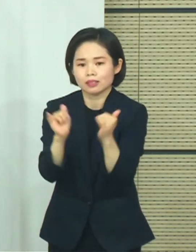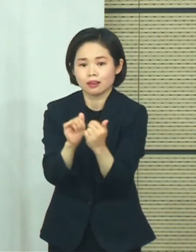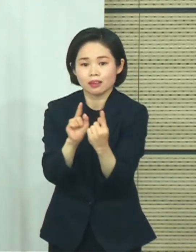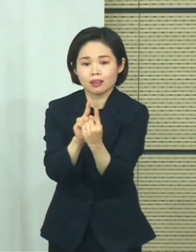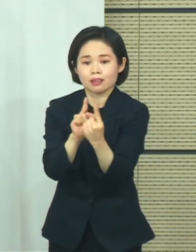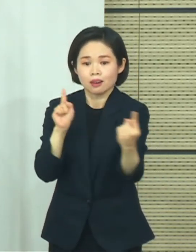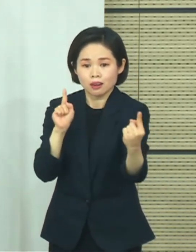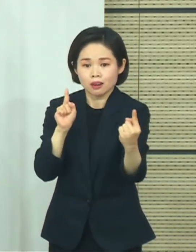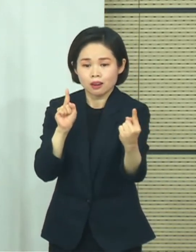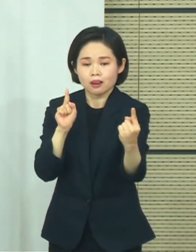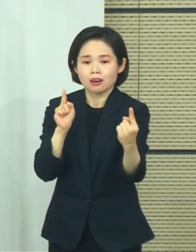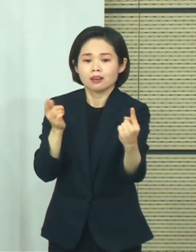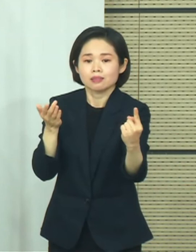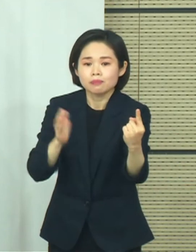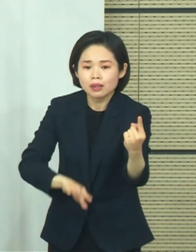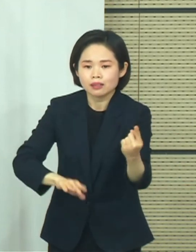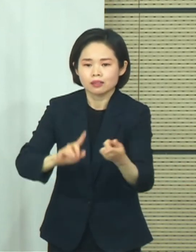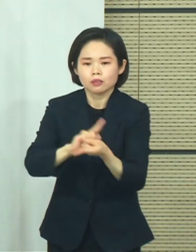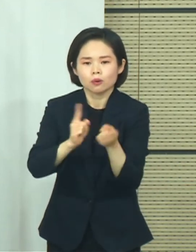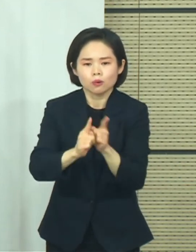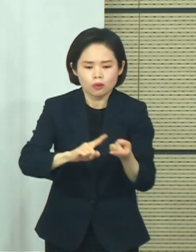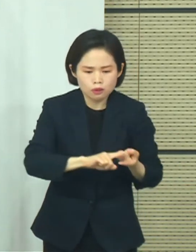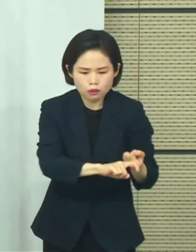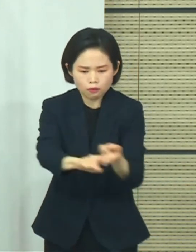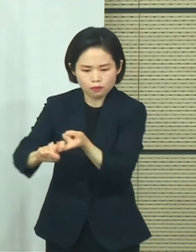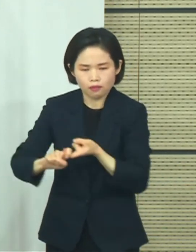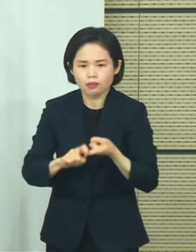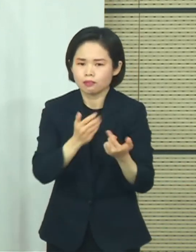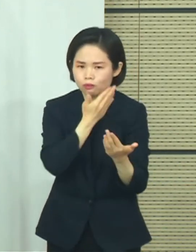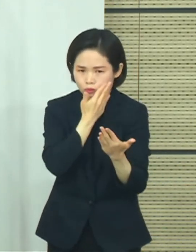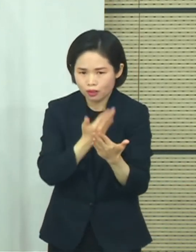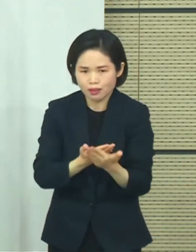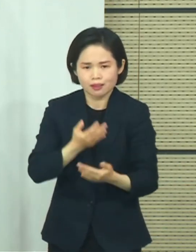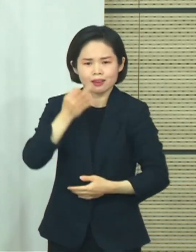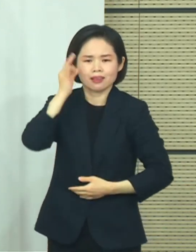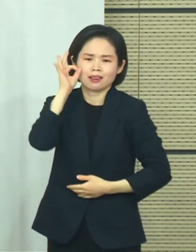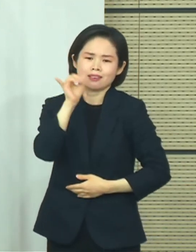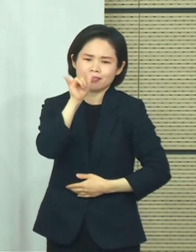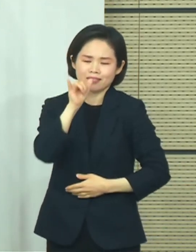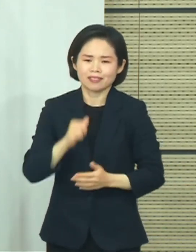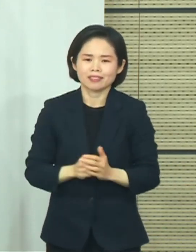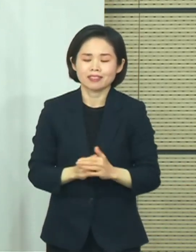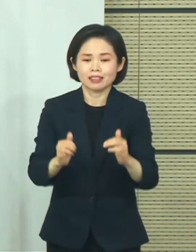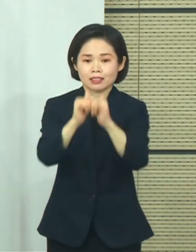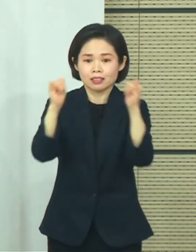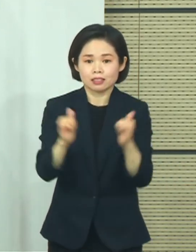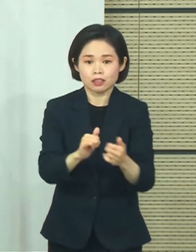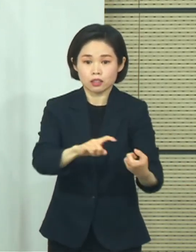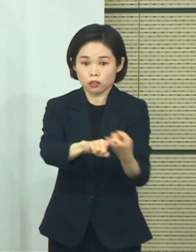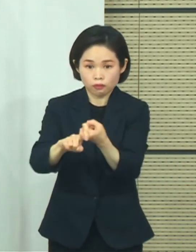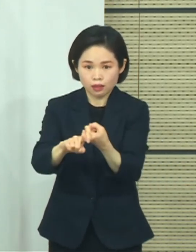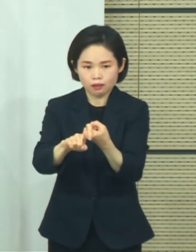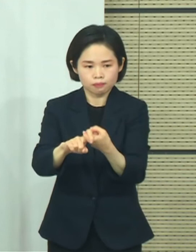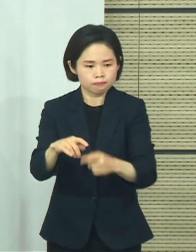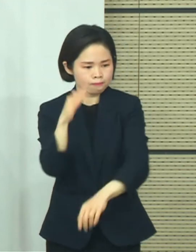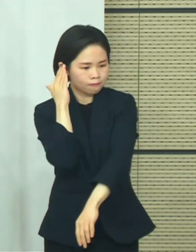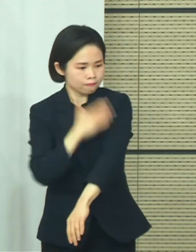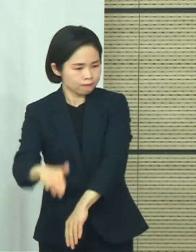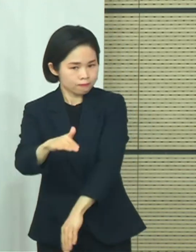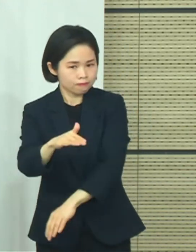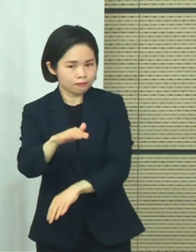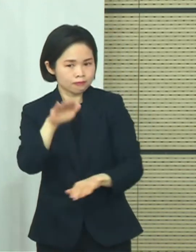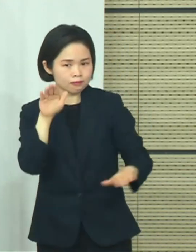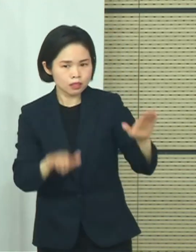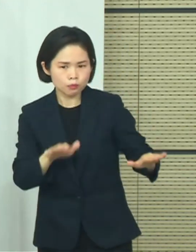연대 의 중요함을 절 7인 느끼고 있습니다 이러한 사회적 연대는 차별과 배제 로는